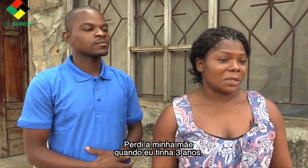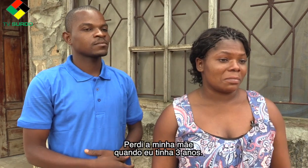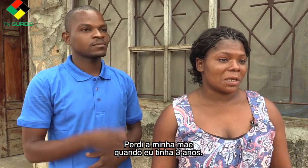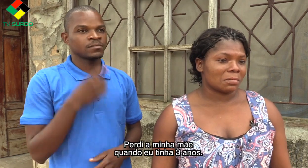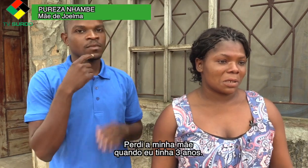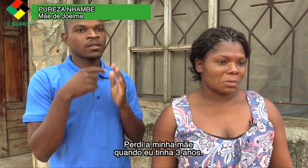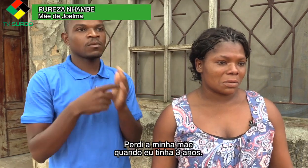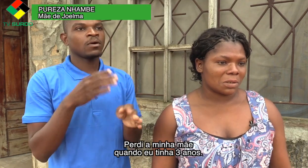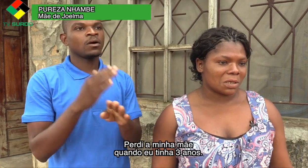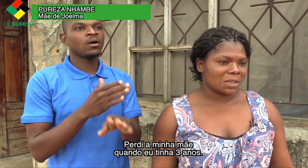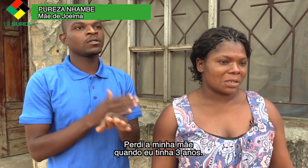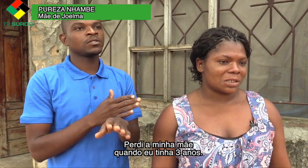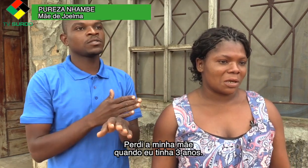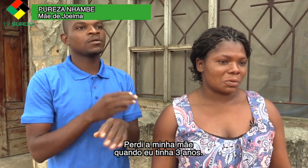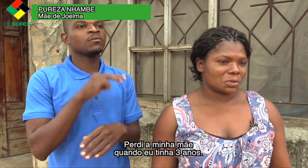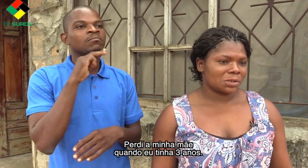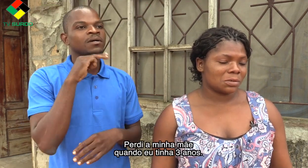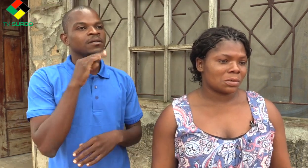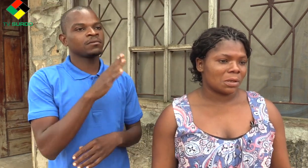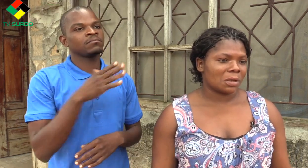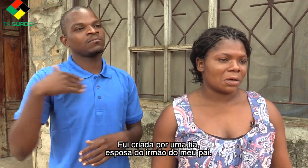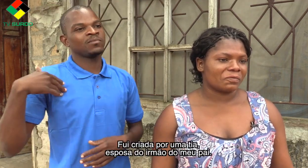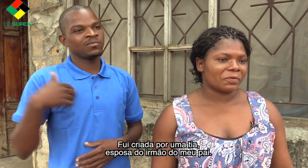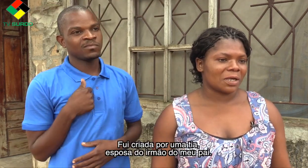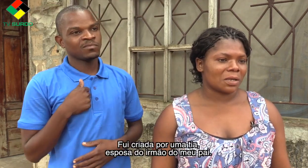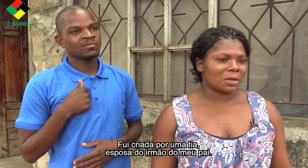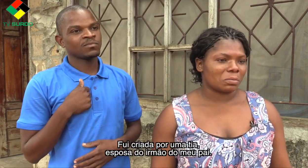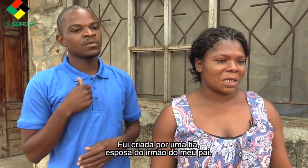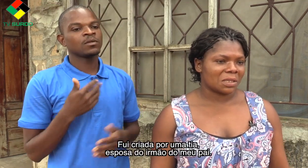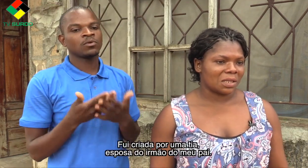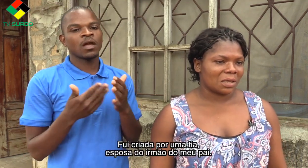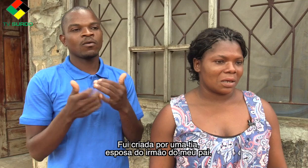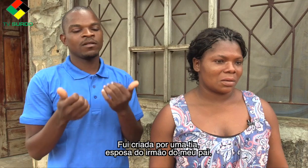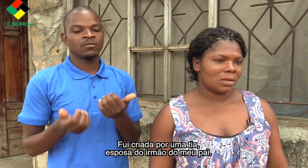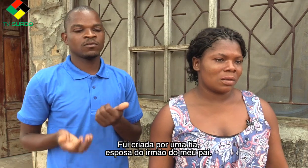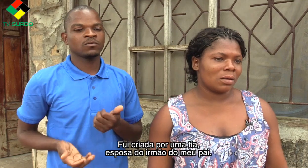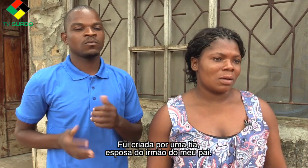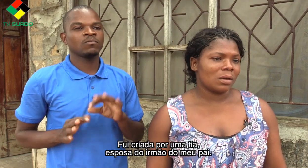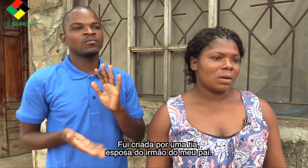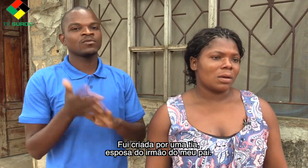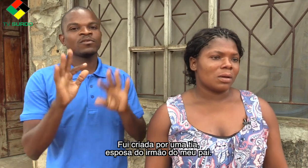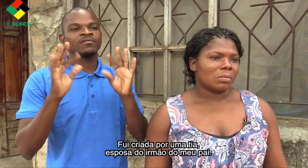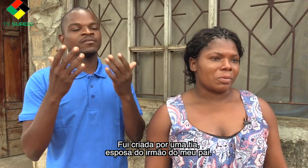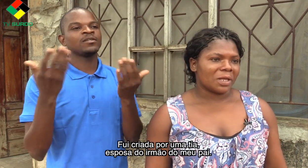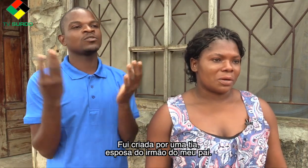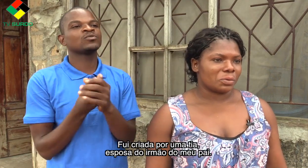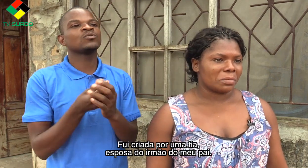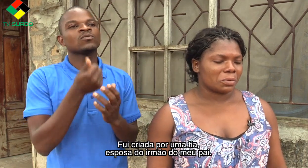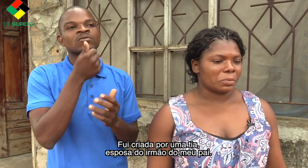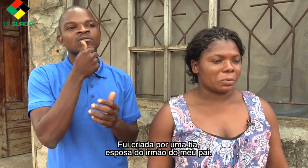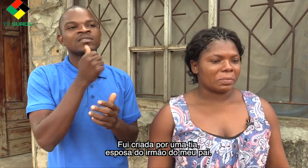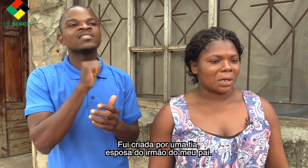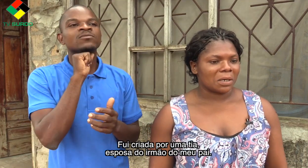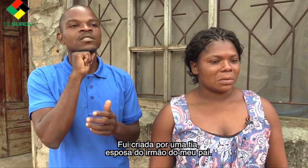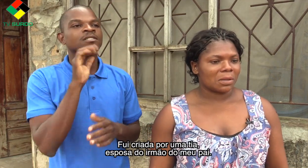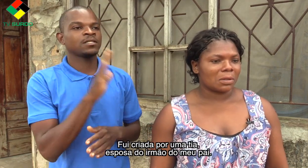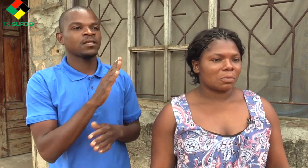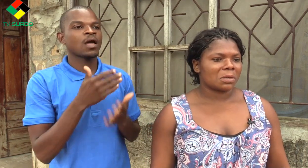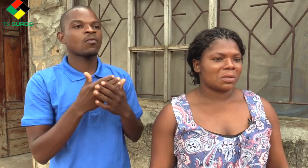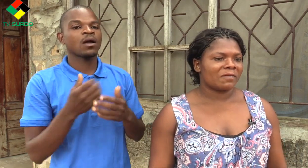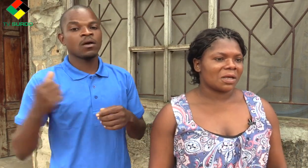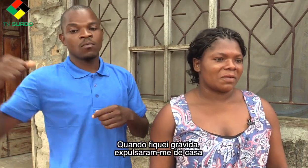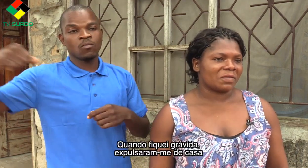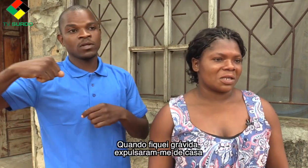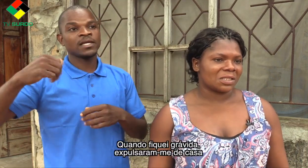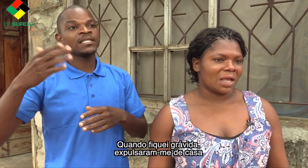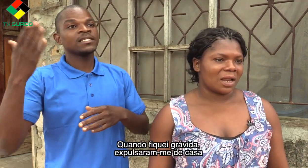Eu perdi minha mãe quando tinha 3 anos. Então fui criada com minha tia, mulher do irmão do meu pai. Então